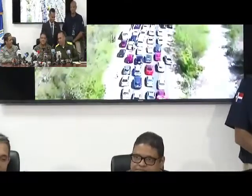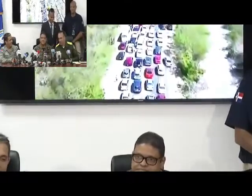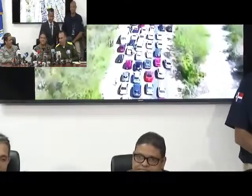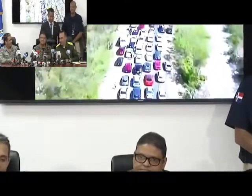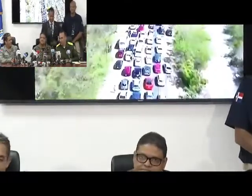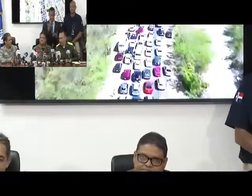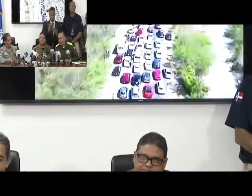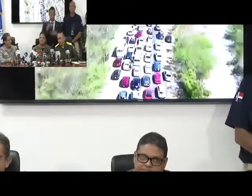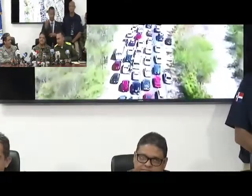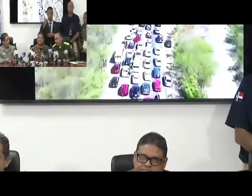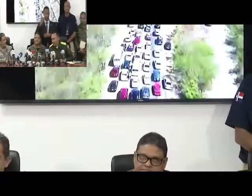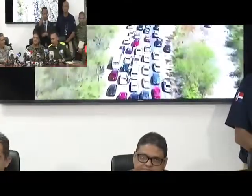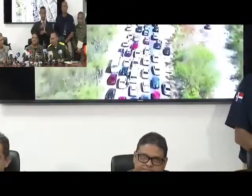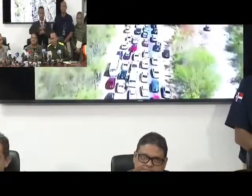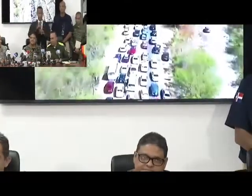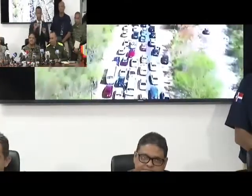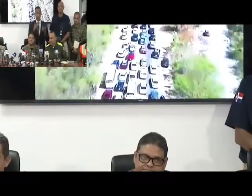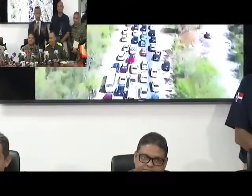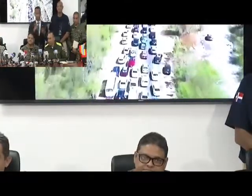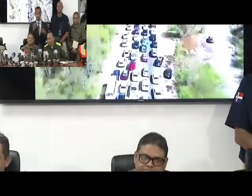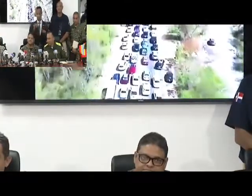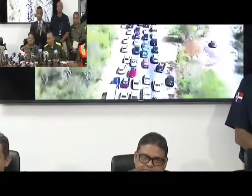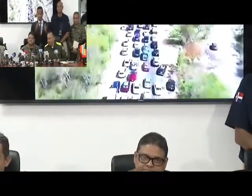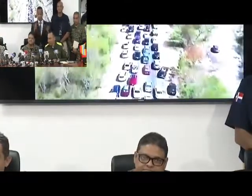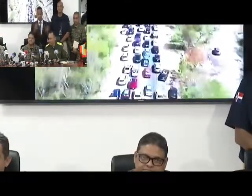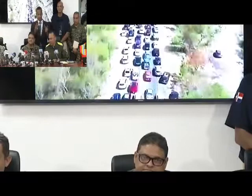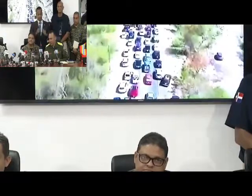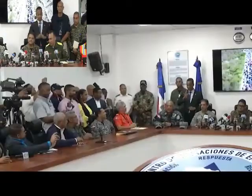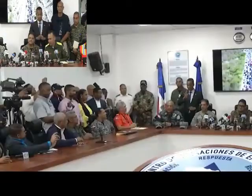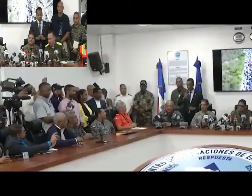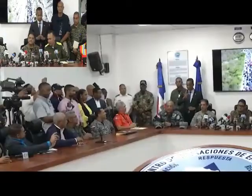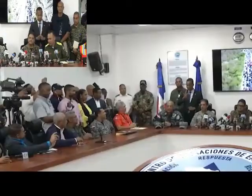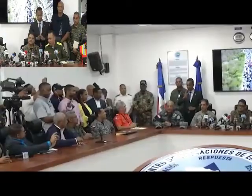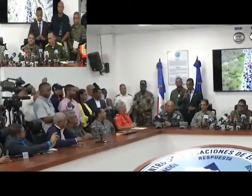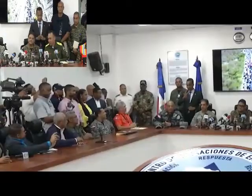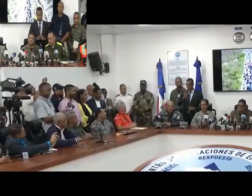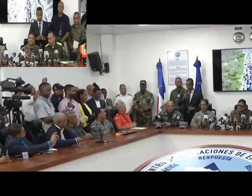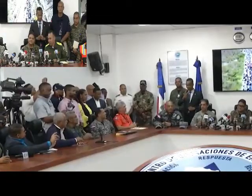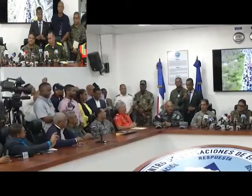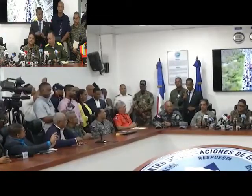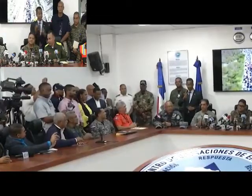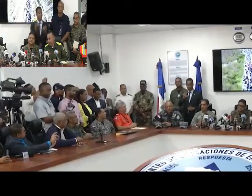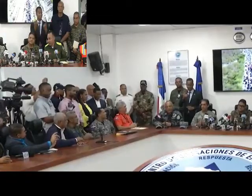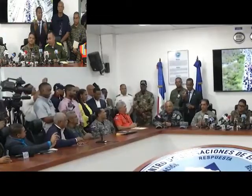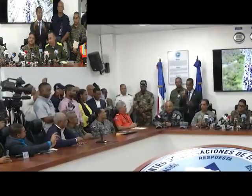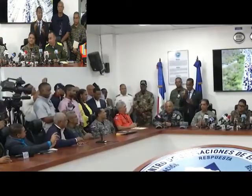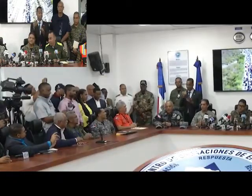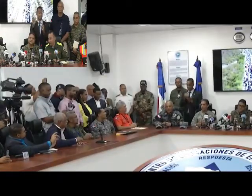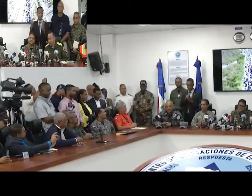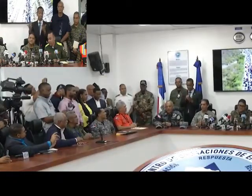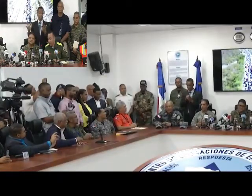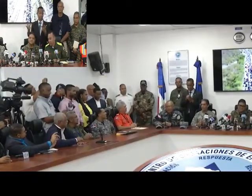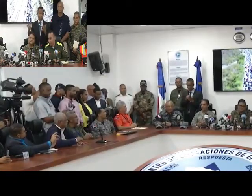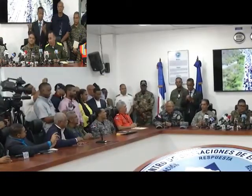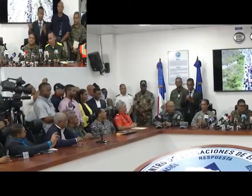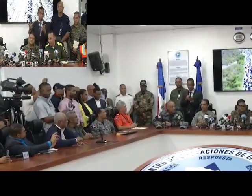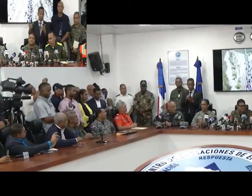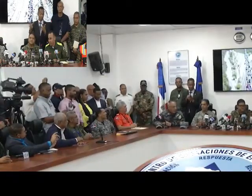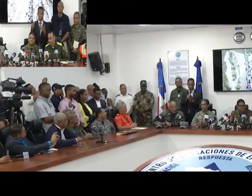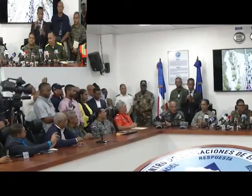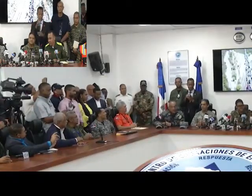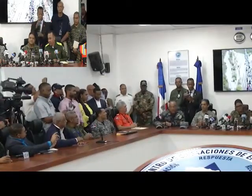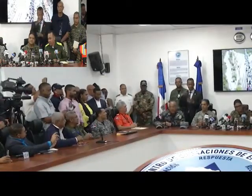Buenos días a todos ustedes, miembros de la prensa. El caso del accidentado, del padre y el